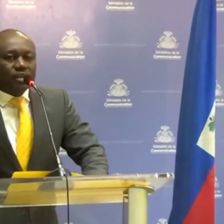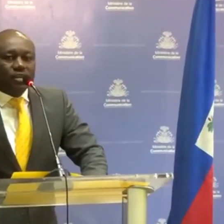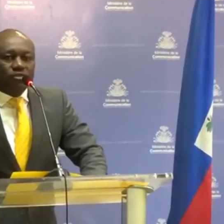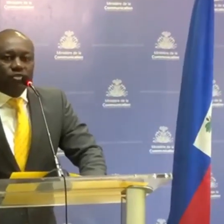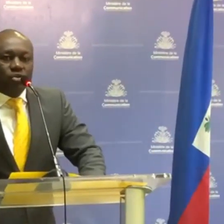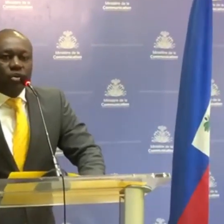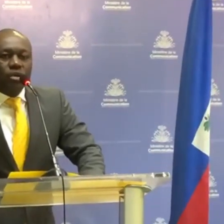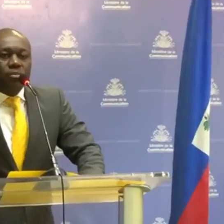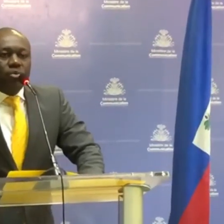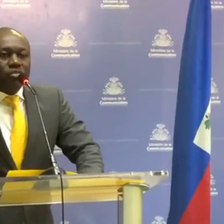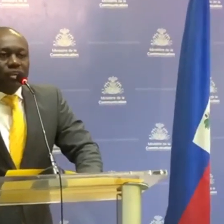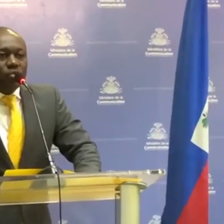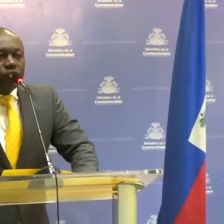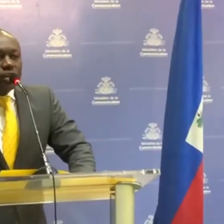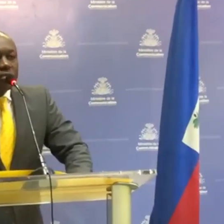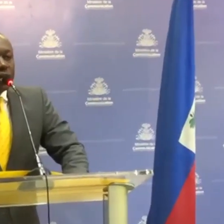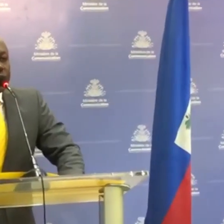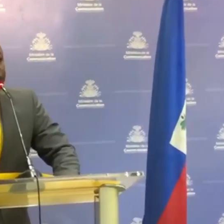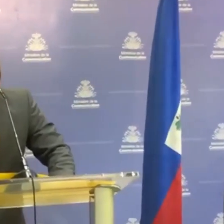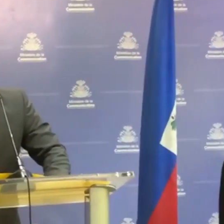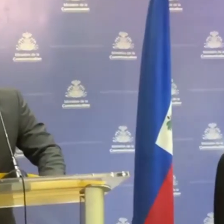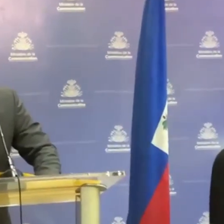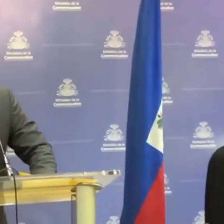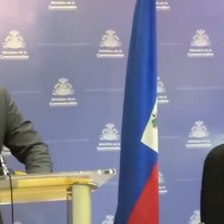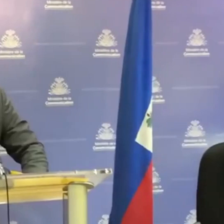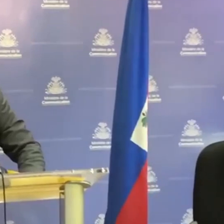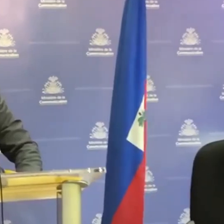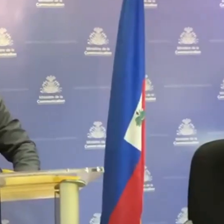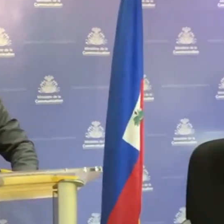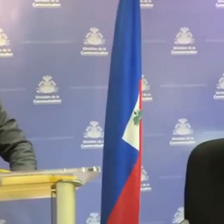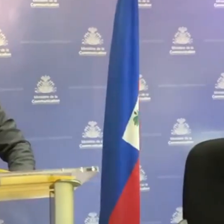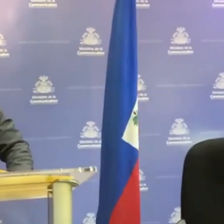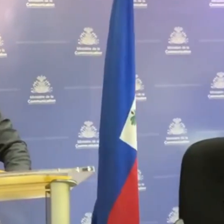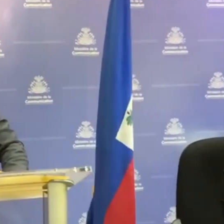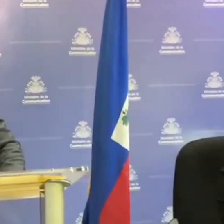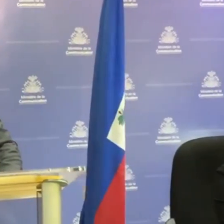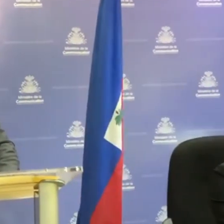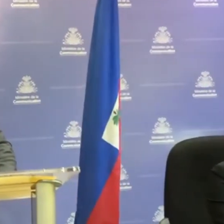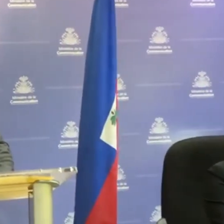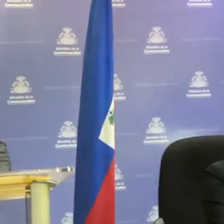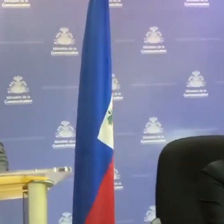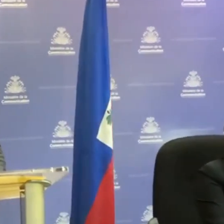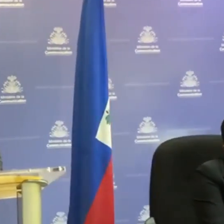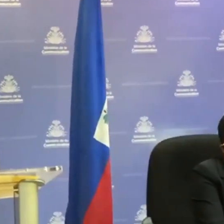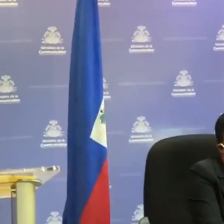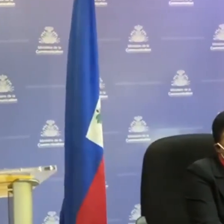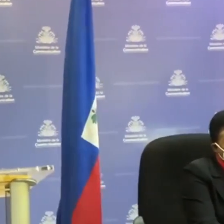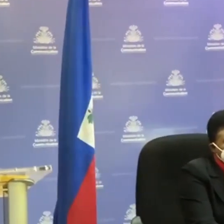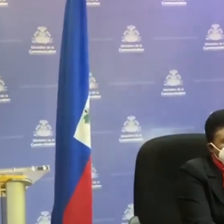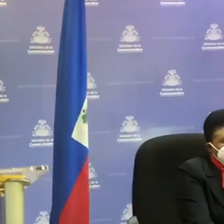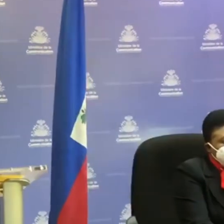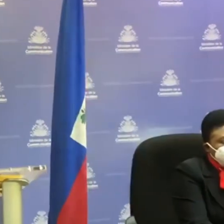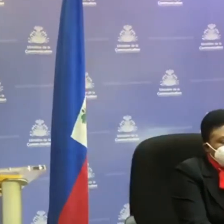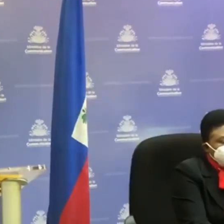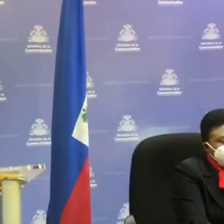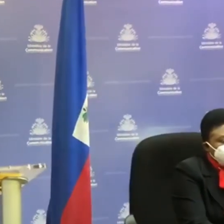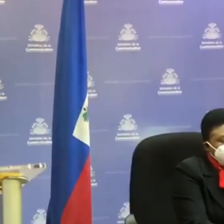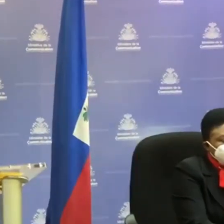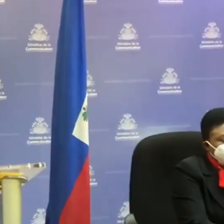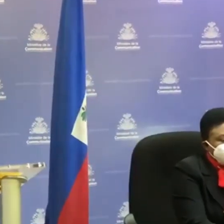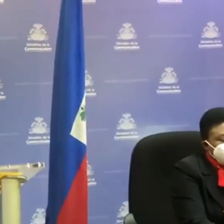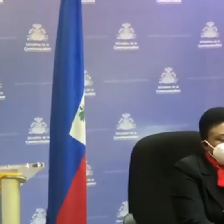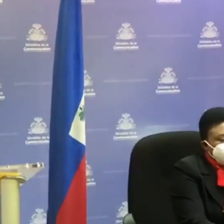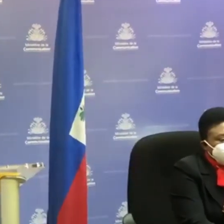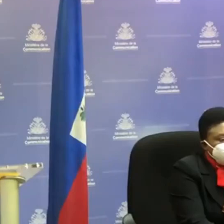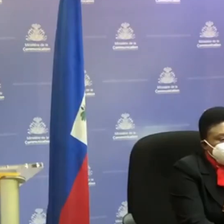impliqué dans la question de monter le gouvernement. Mettez pression sur le président. Si vous ne mettez X, Y, Z, vous ne pas voter. Ça qui